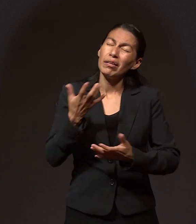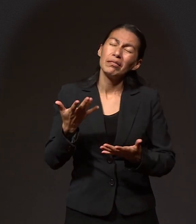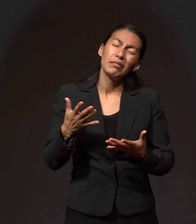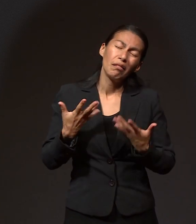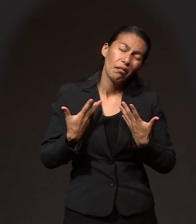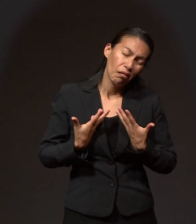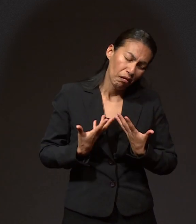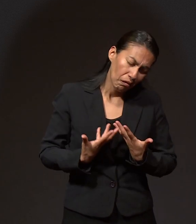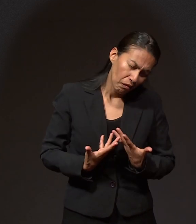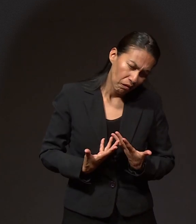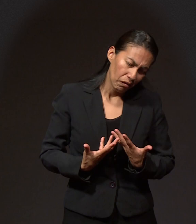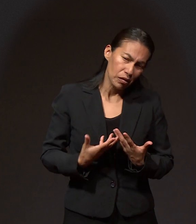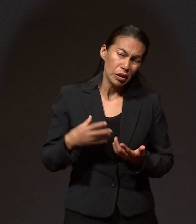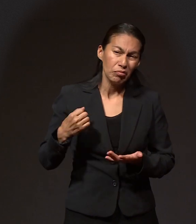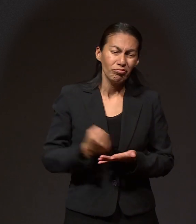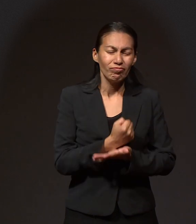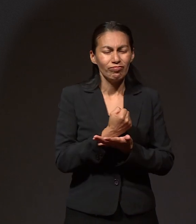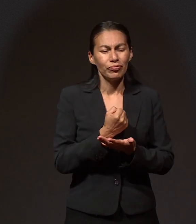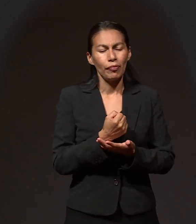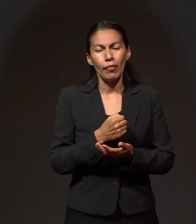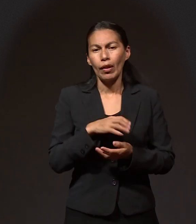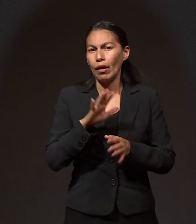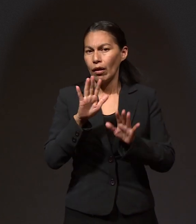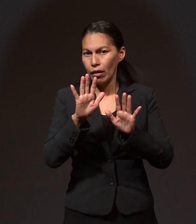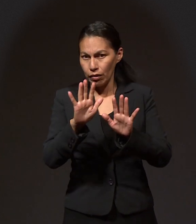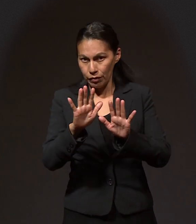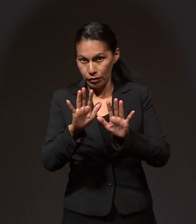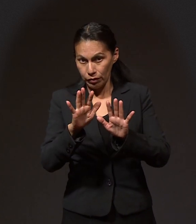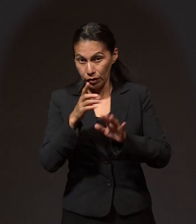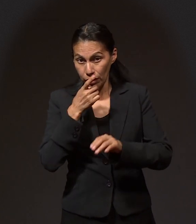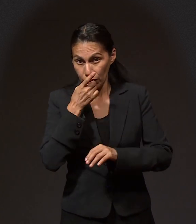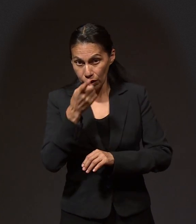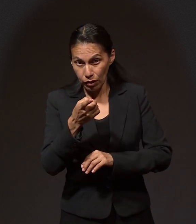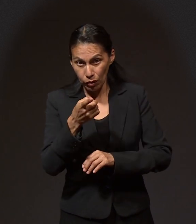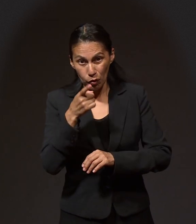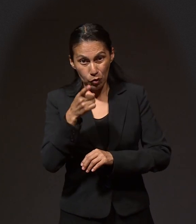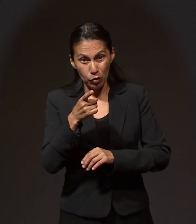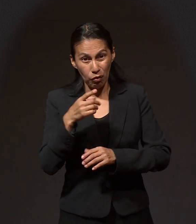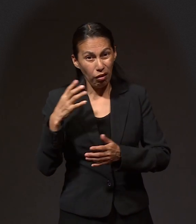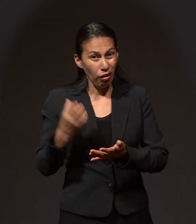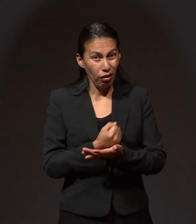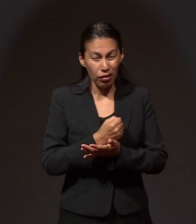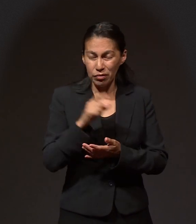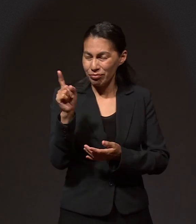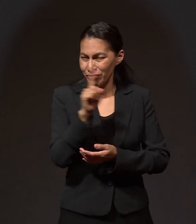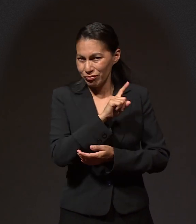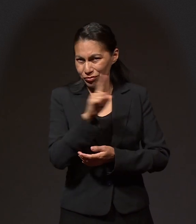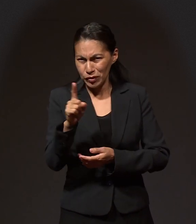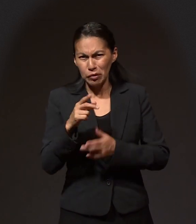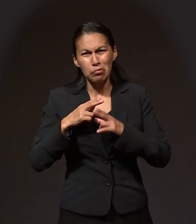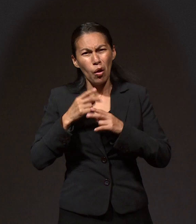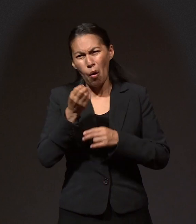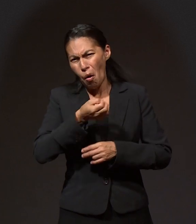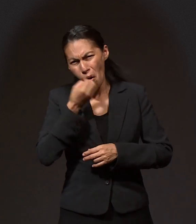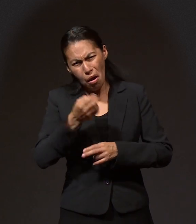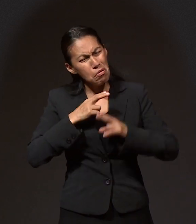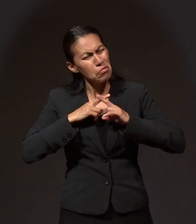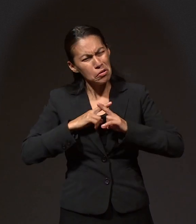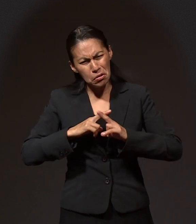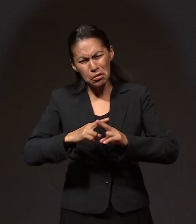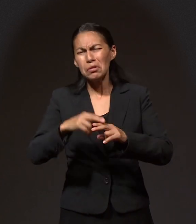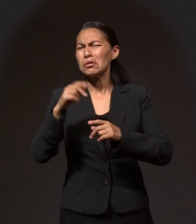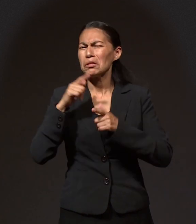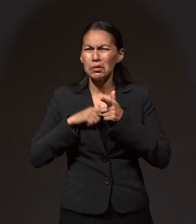confiando. En su momento Dios va a actuar más allá de lo que tú te imaginas. ¿Por qué? Porque a veces queremos las cosas inmediatas, ¿verdad?